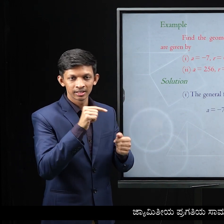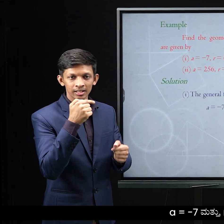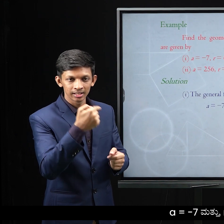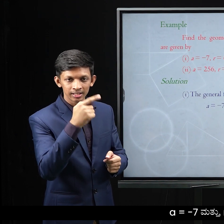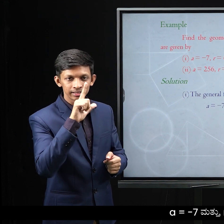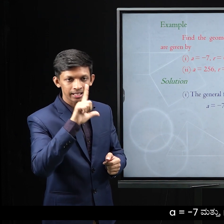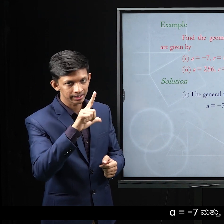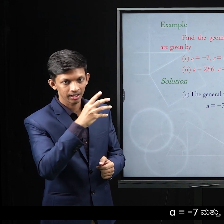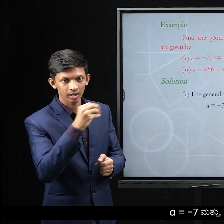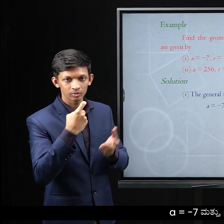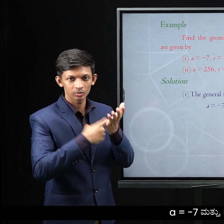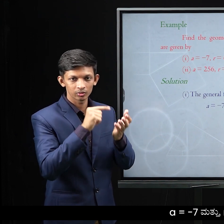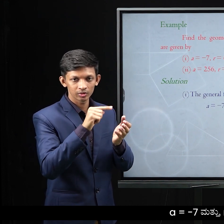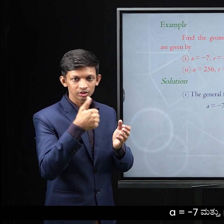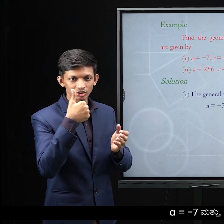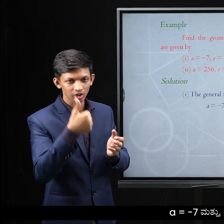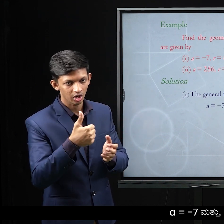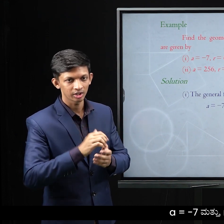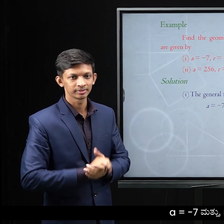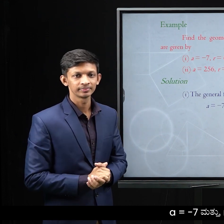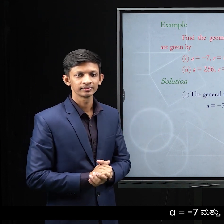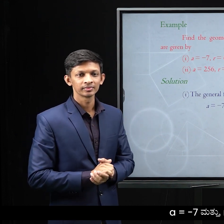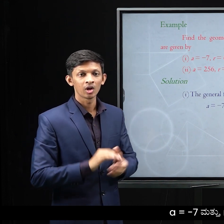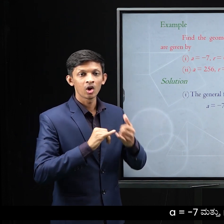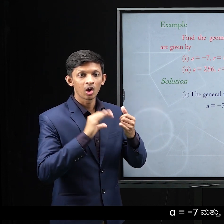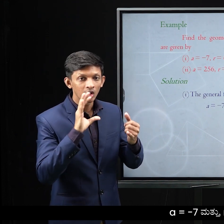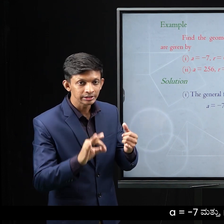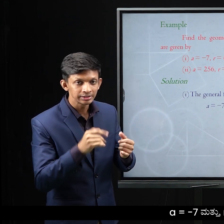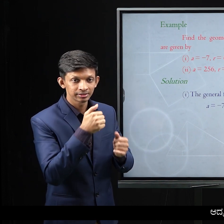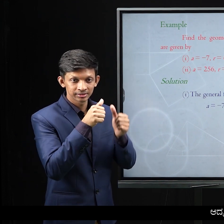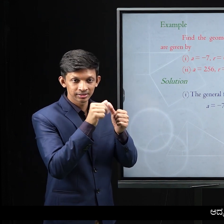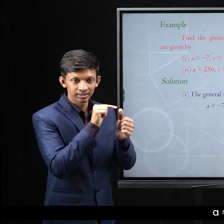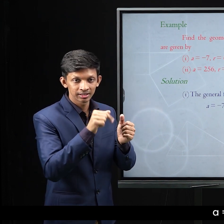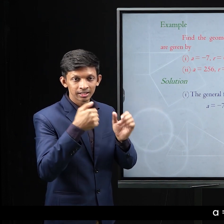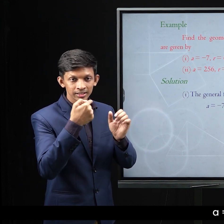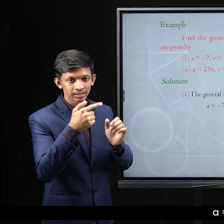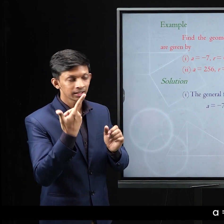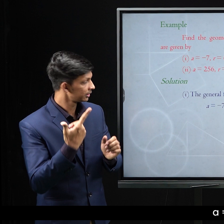A ಈಕ್ವಲ್ ಟು -7 ಮತ್ತು r ಈಕ್ವಲ್ ಟು 6 ನೀಡಲಾಗಿದೆ. ಆದ್ದರಿಂದ A ಈಕ್ವಲ್ ಟು